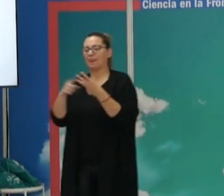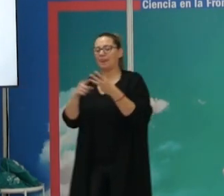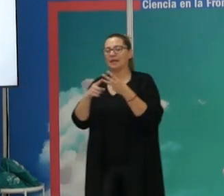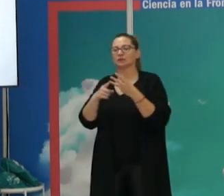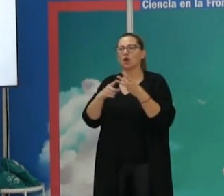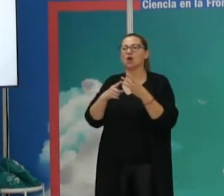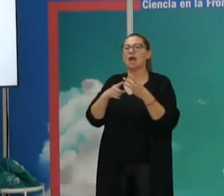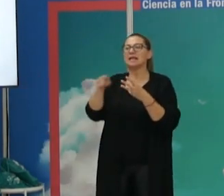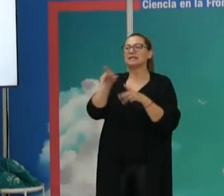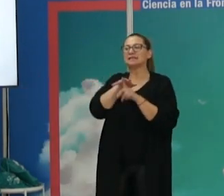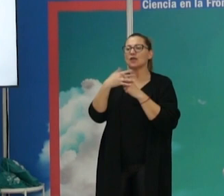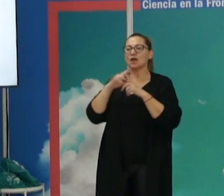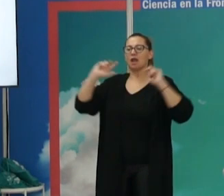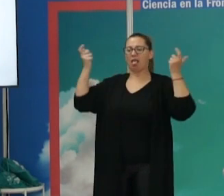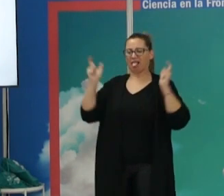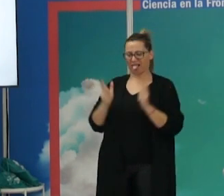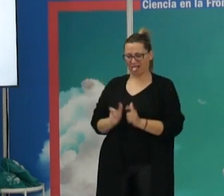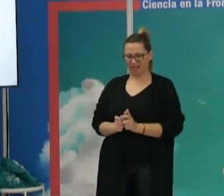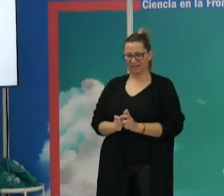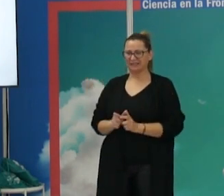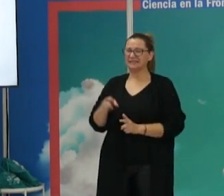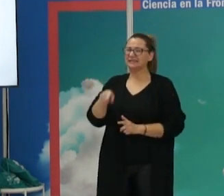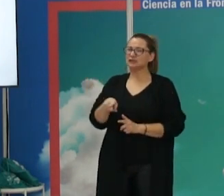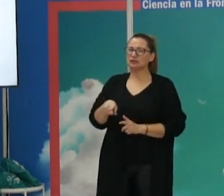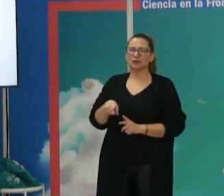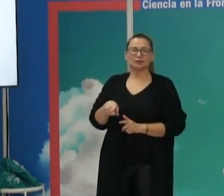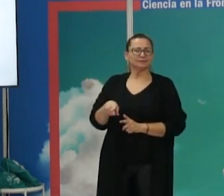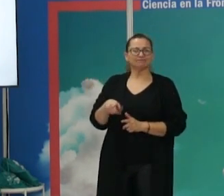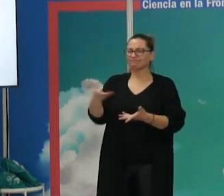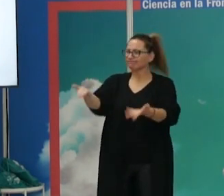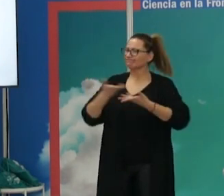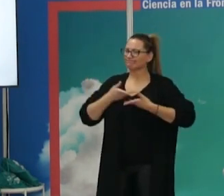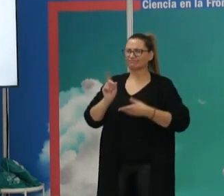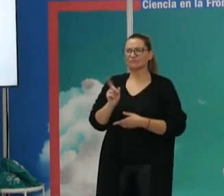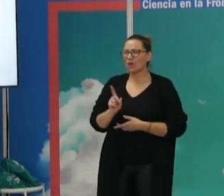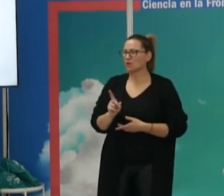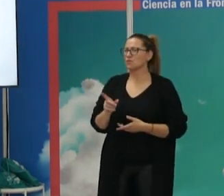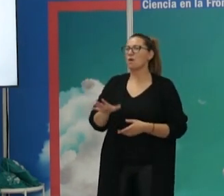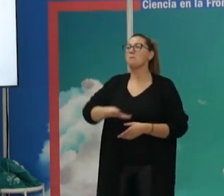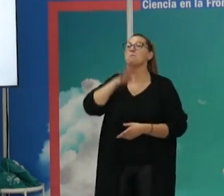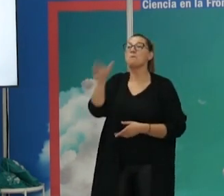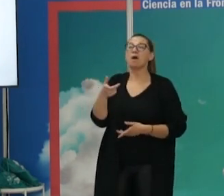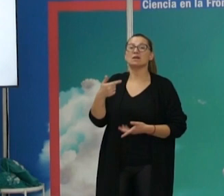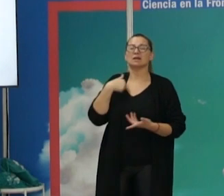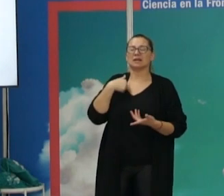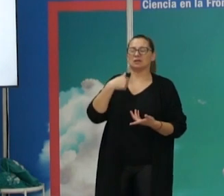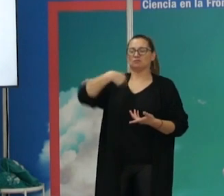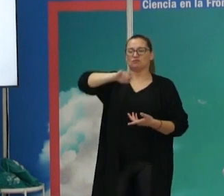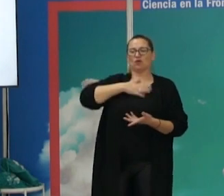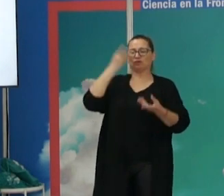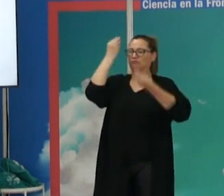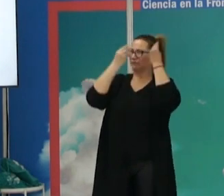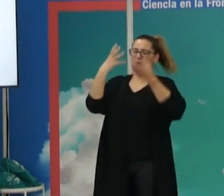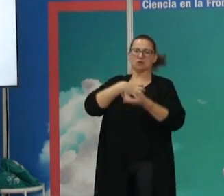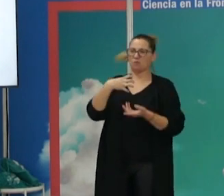hechos esos debates dificulta, elimina la posibilidad de discrepar, porque habitualmente asumimos